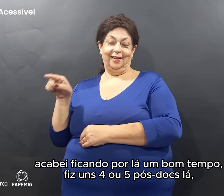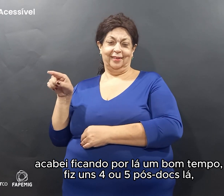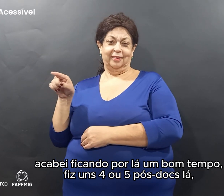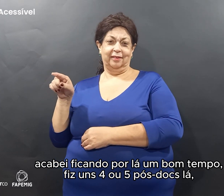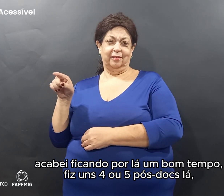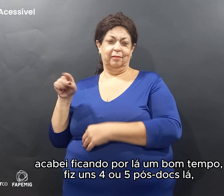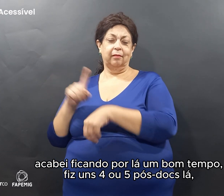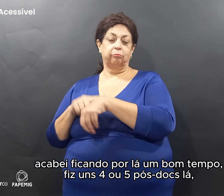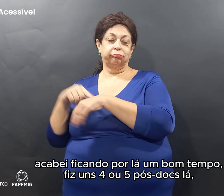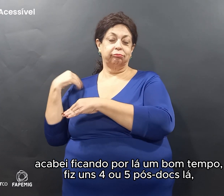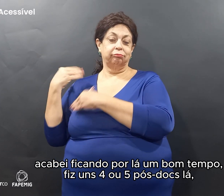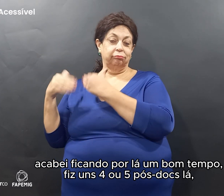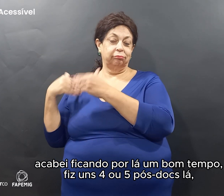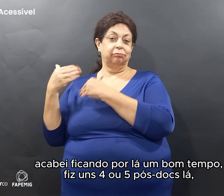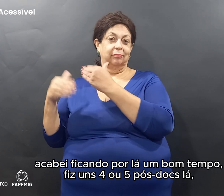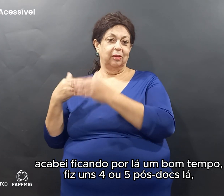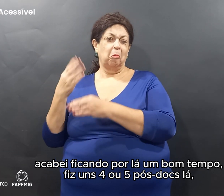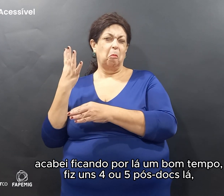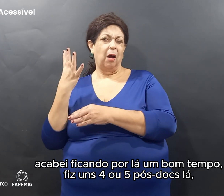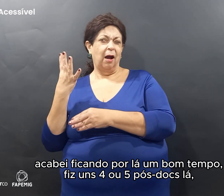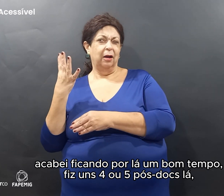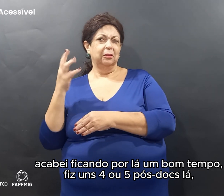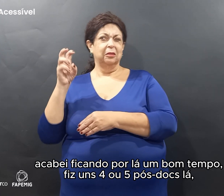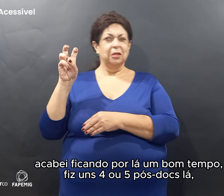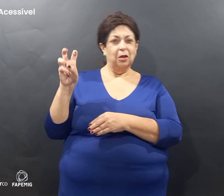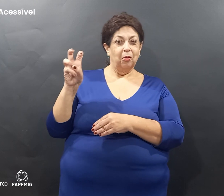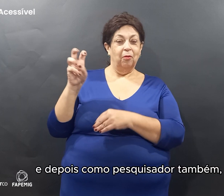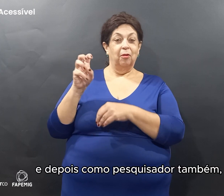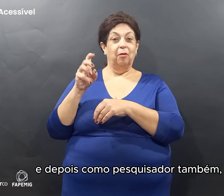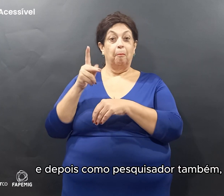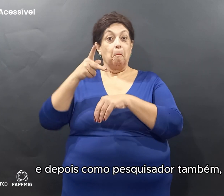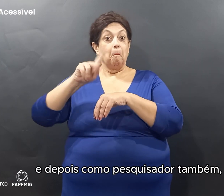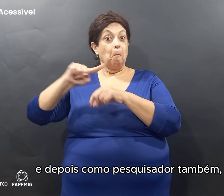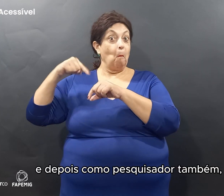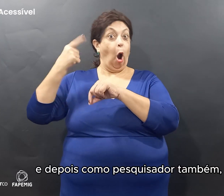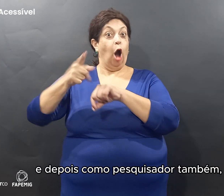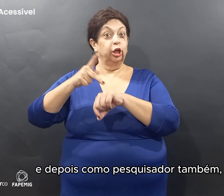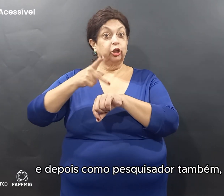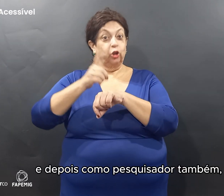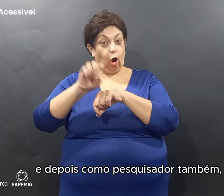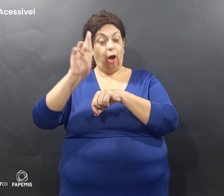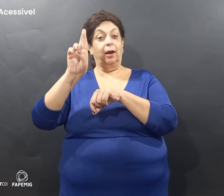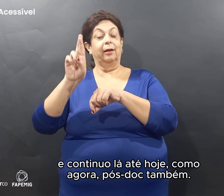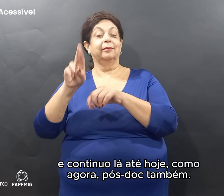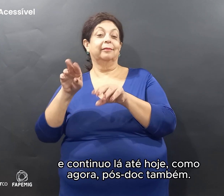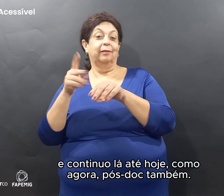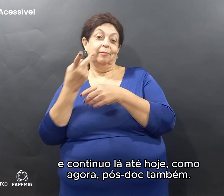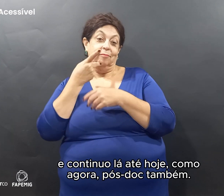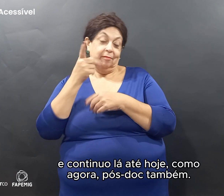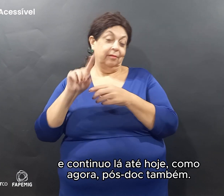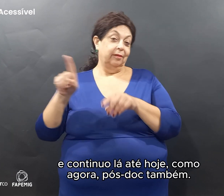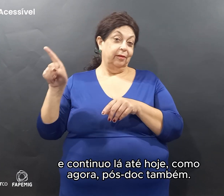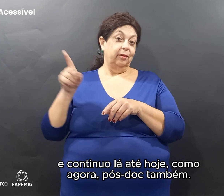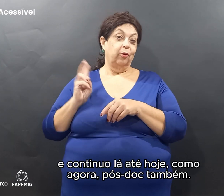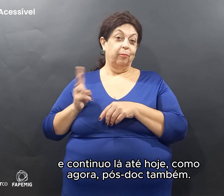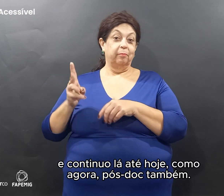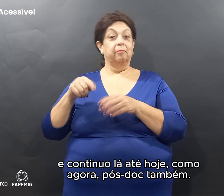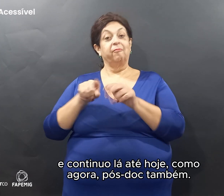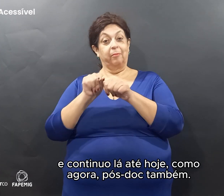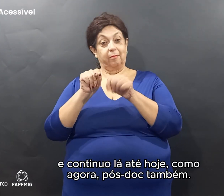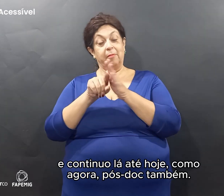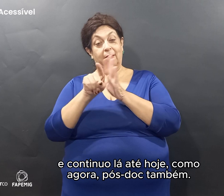Fiz uns 4 ou 5 pós-docs lá, e depois como pesquisador também, e continuo lá até hoje,